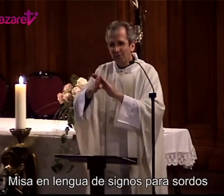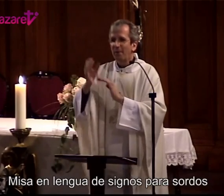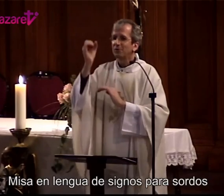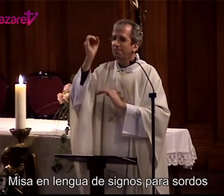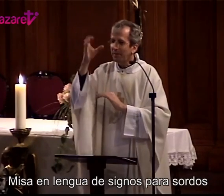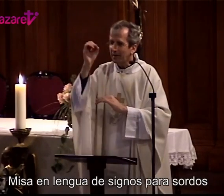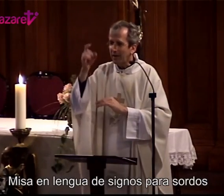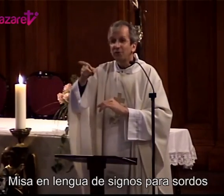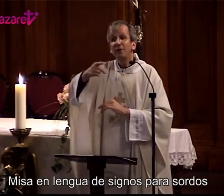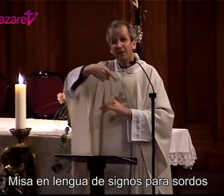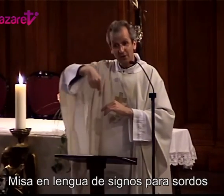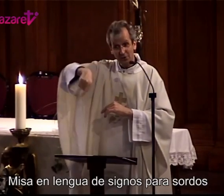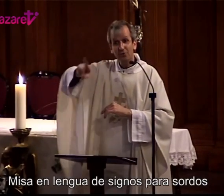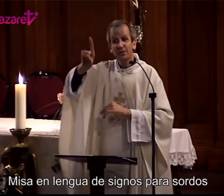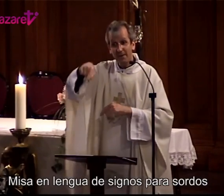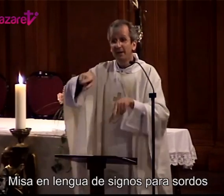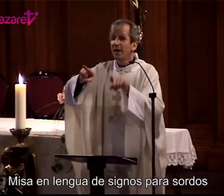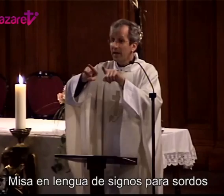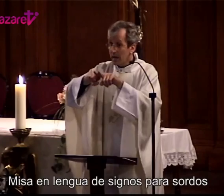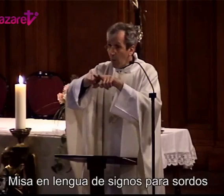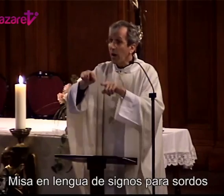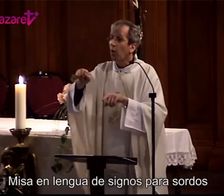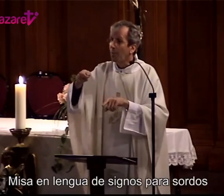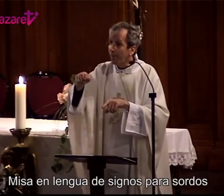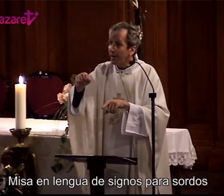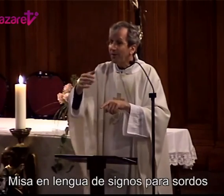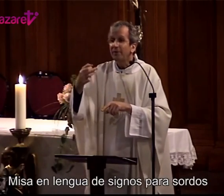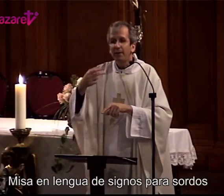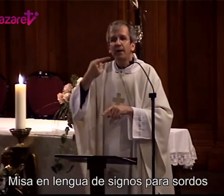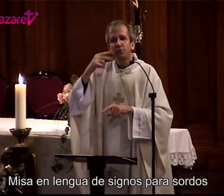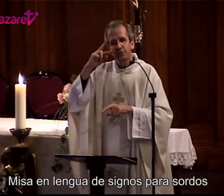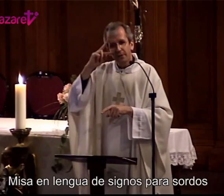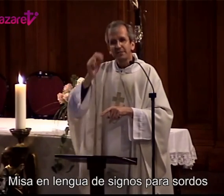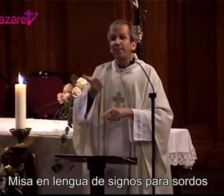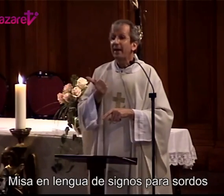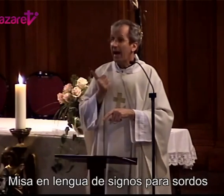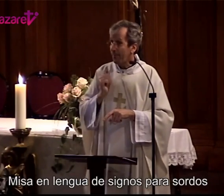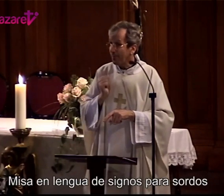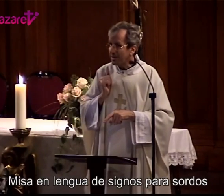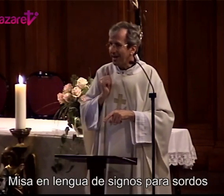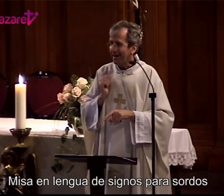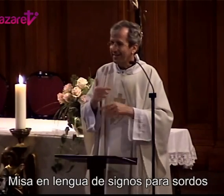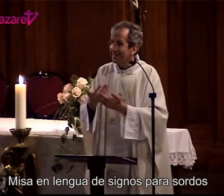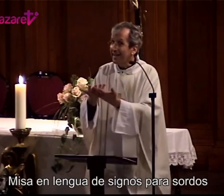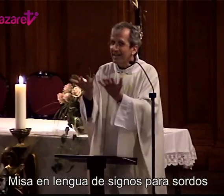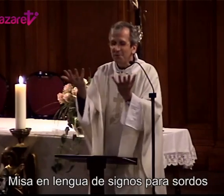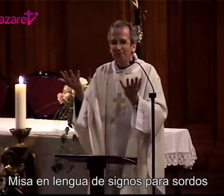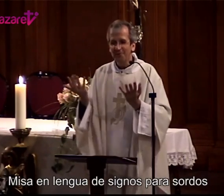continuamos predicando, y nosotros también, igual como Pedro, deberíamos saber aprovechar tantas